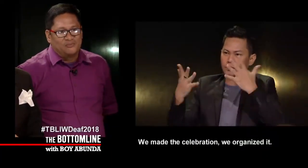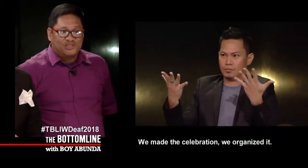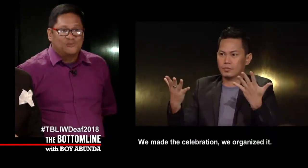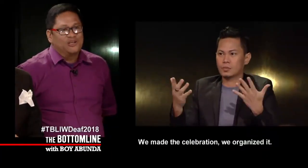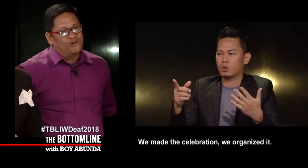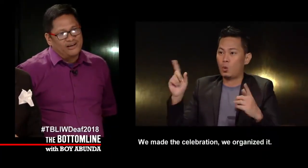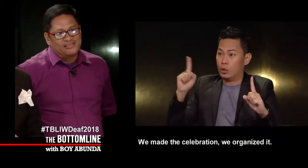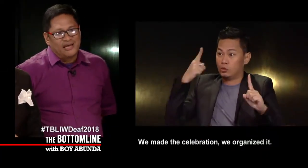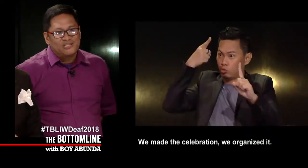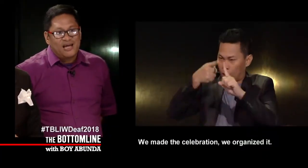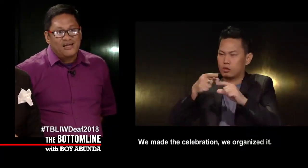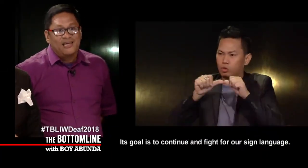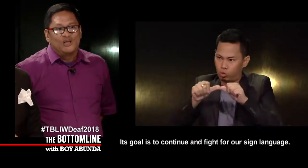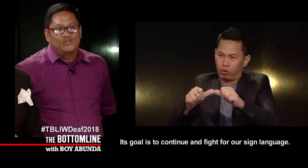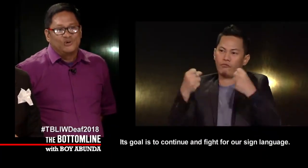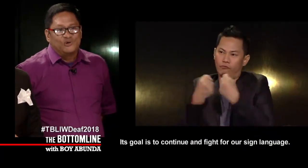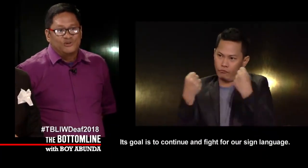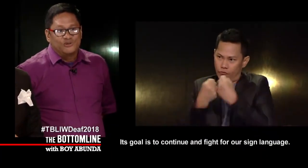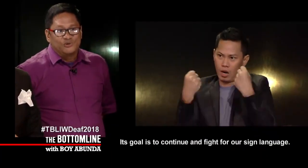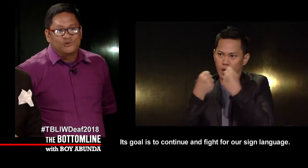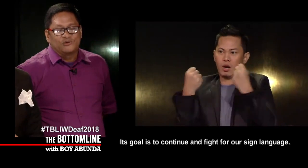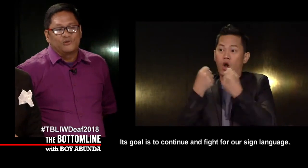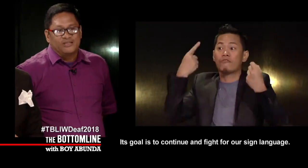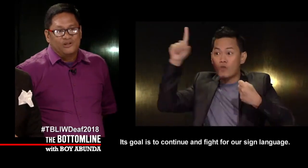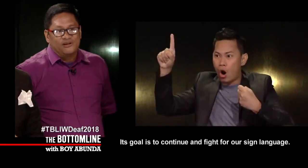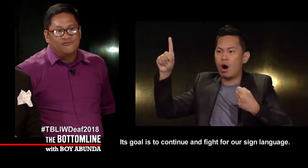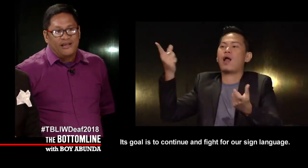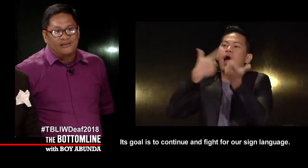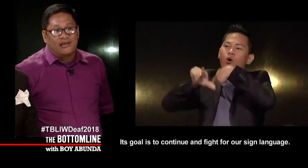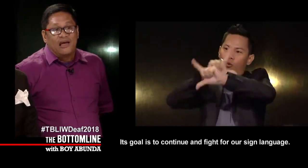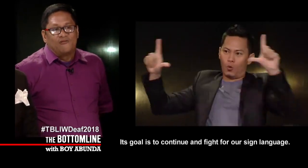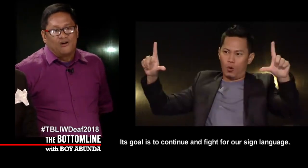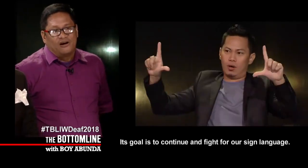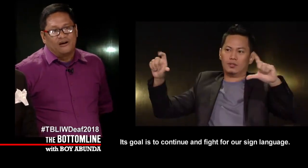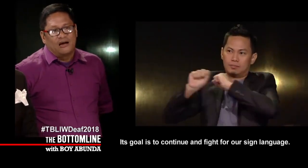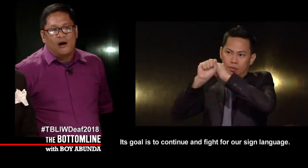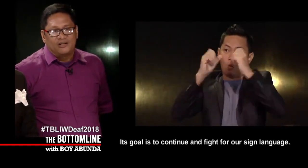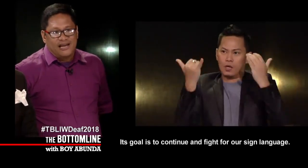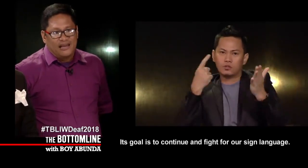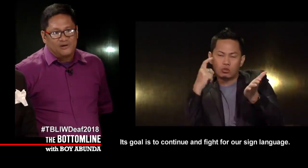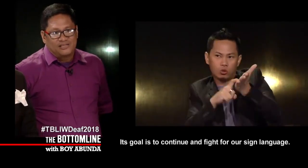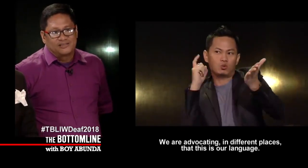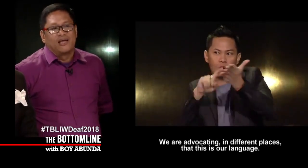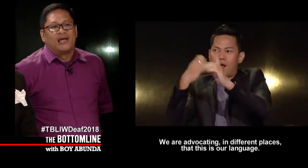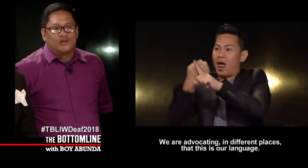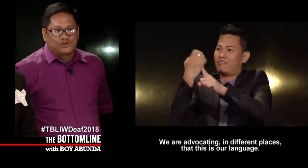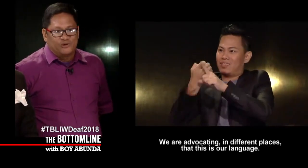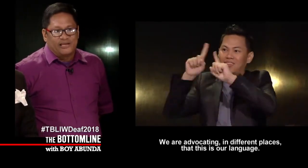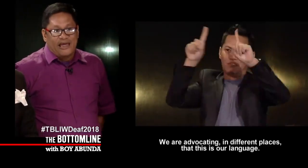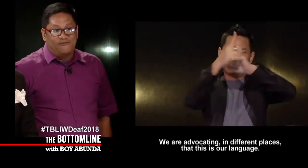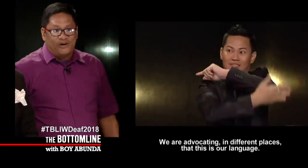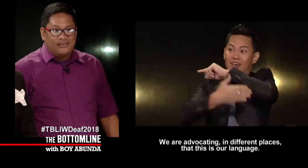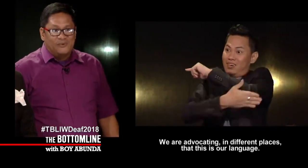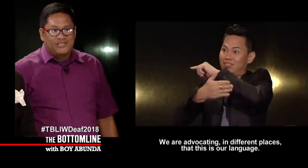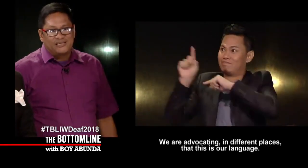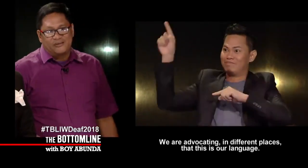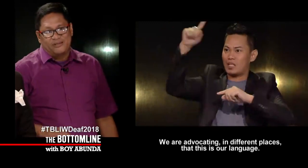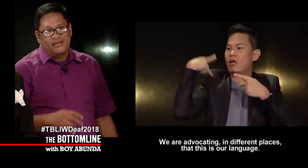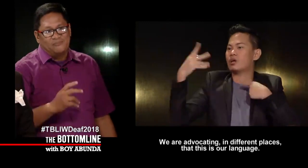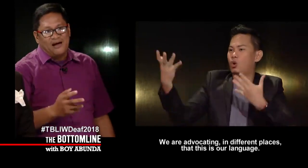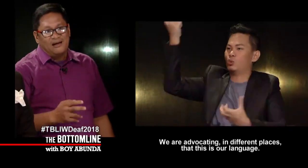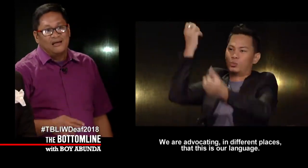namin yung celebration, inorganize namin siya. So yung goal nyon, to continue and fight for our sign languages. So in-advocate namin